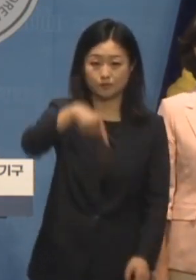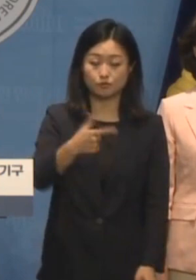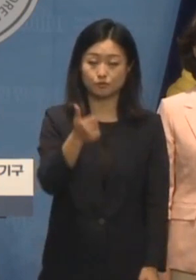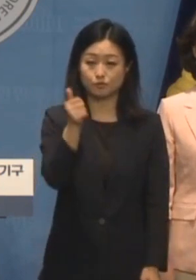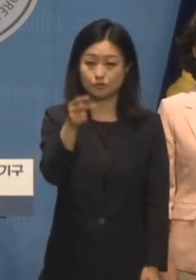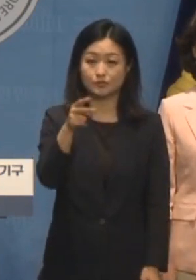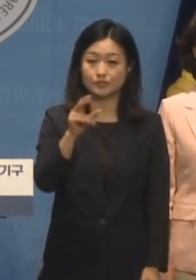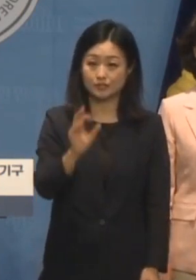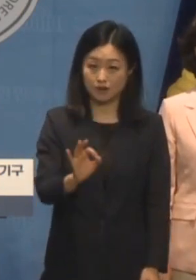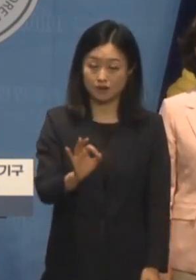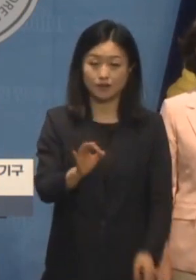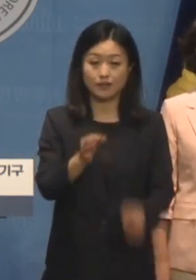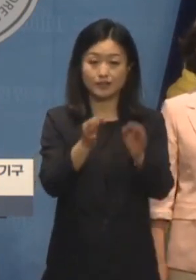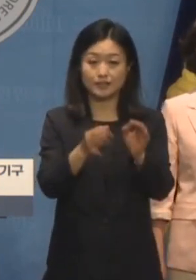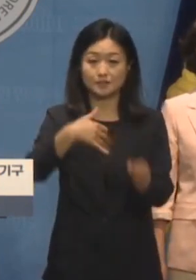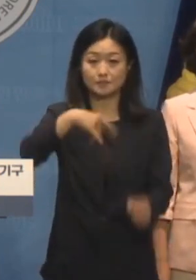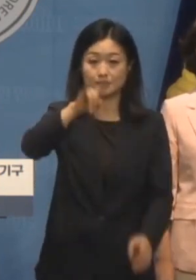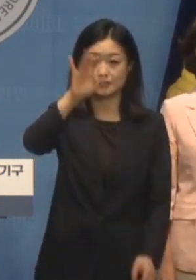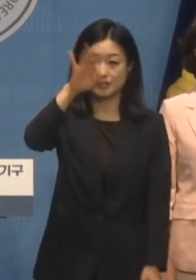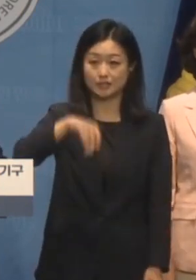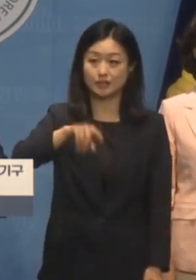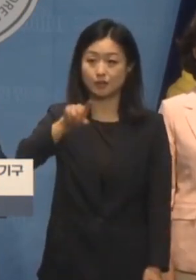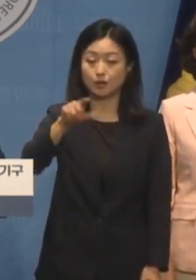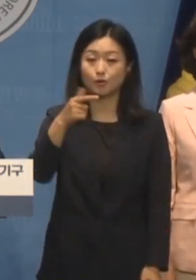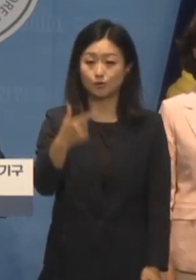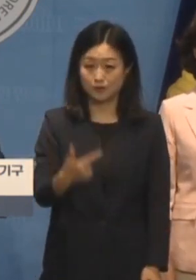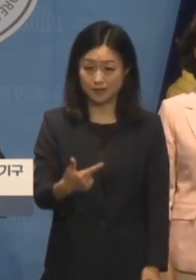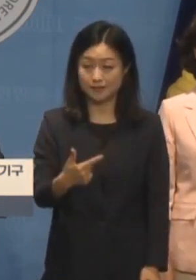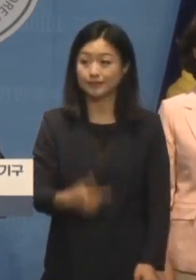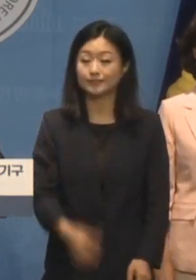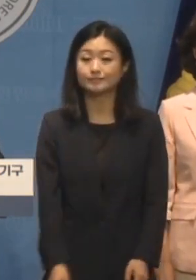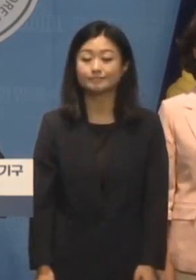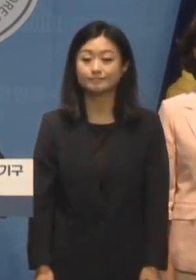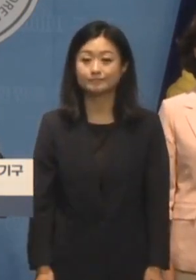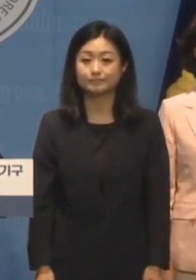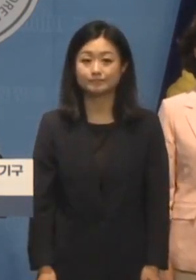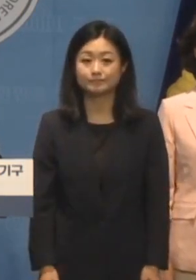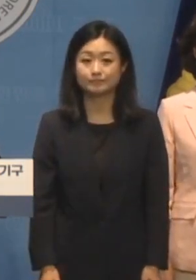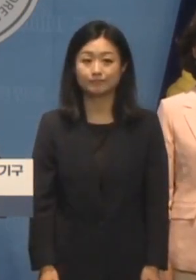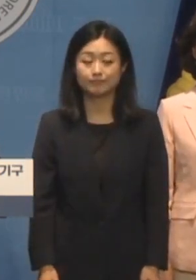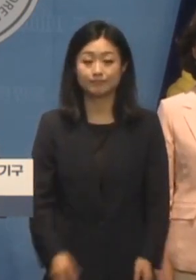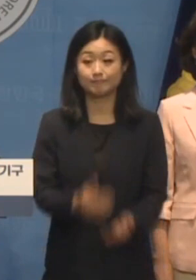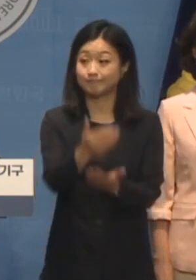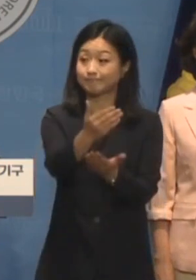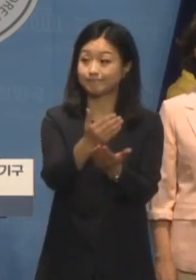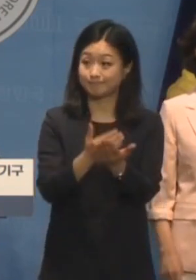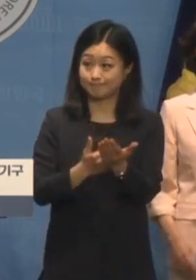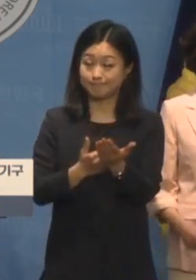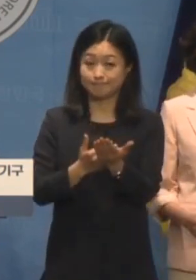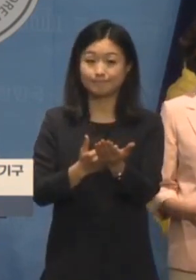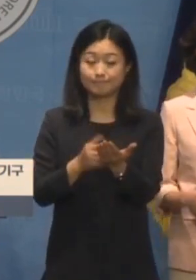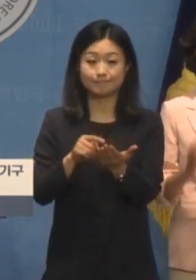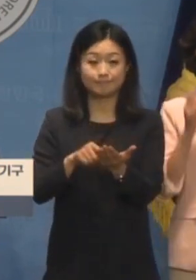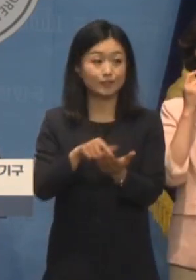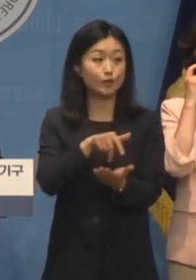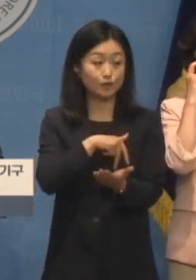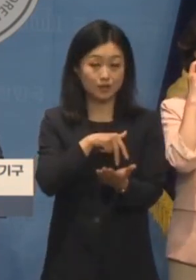의원님이 김재원 의원님이 그럼 기자 회견문 어